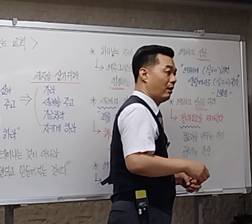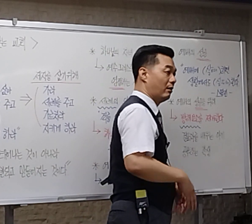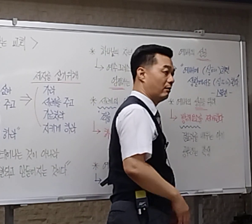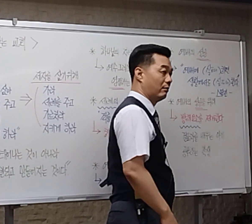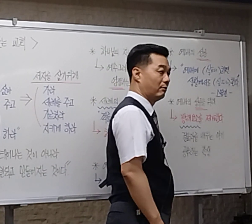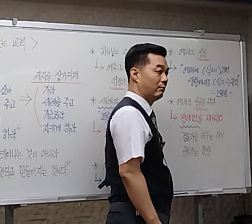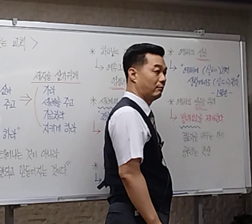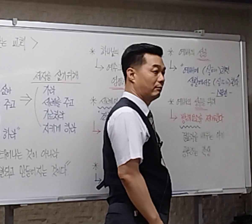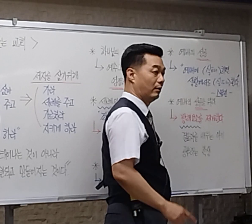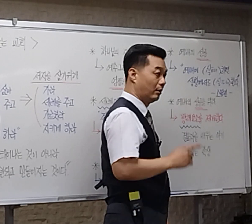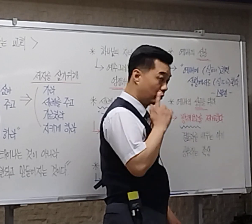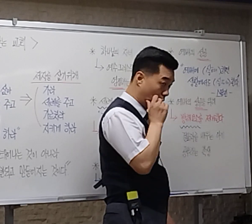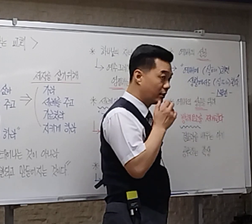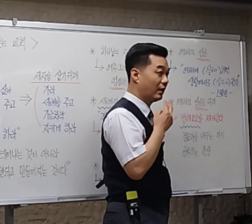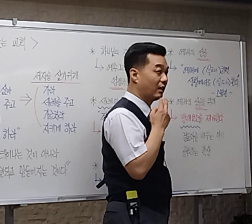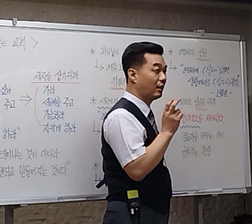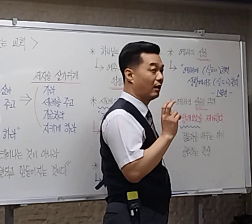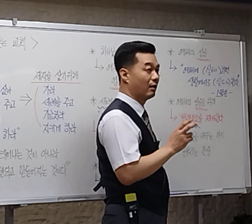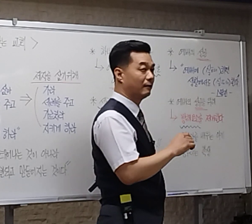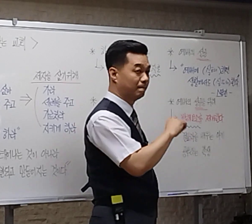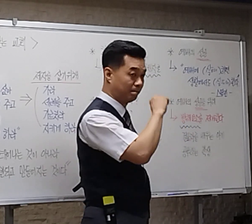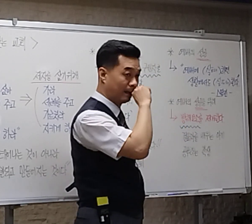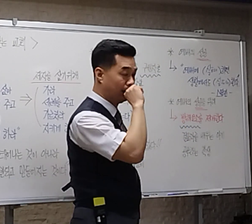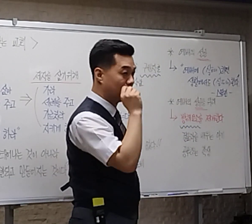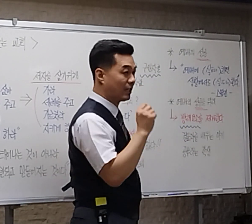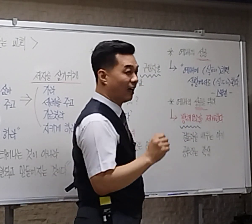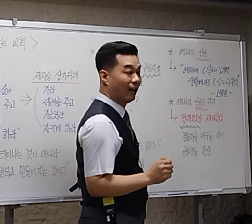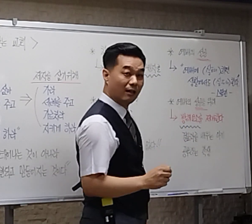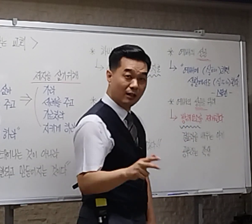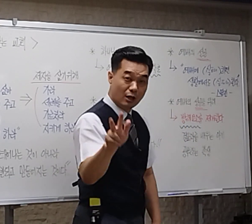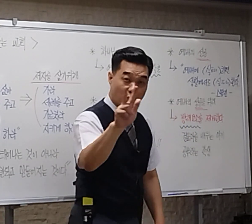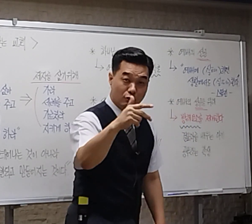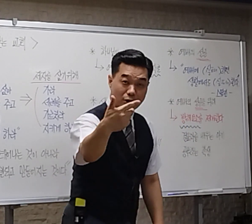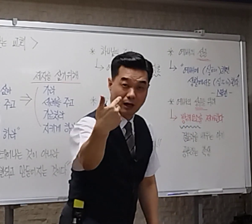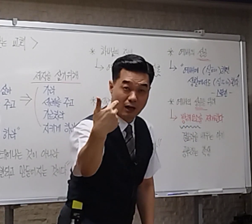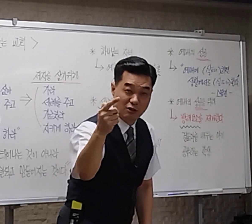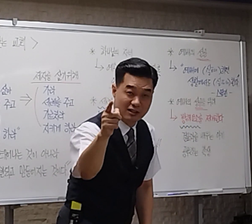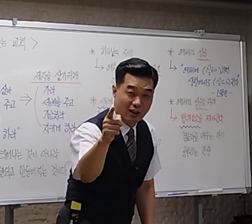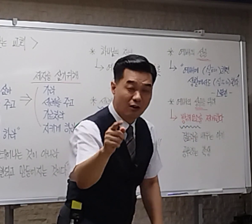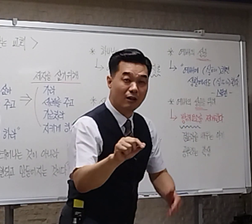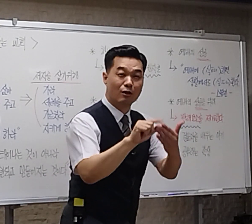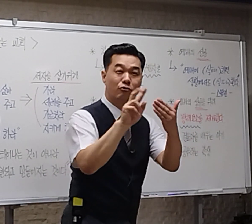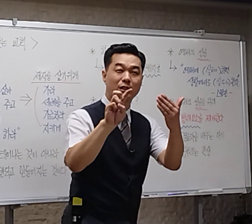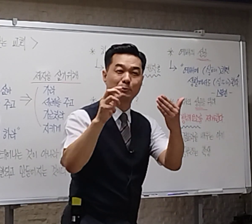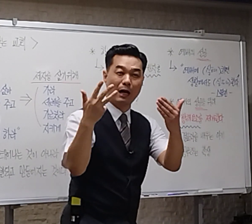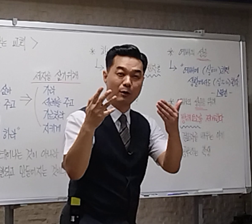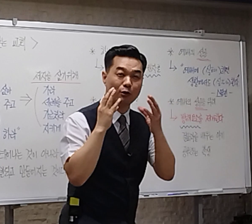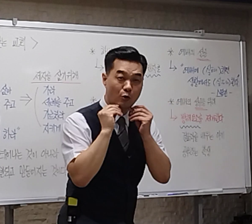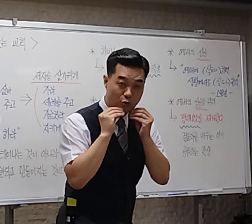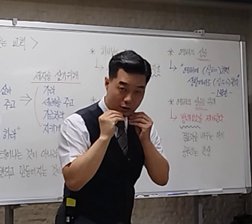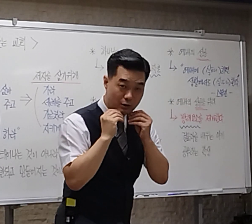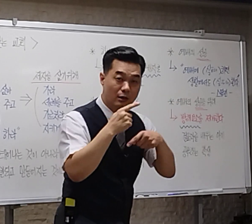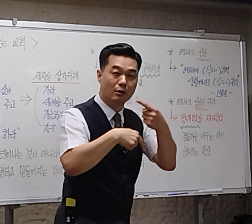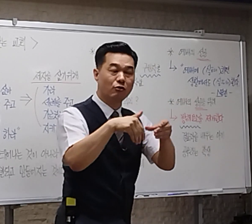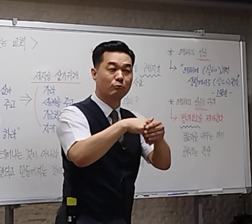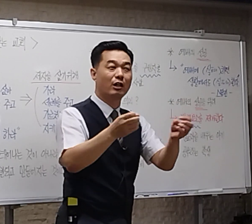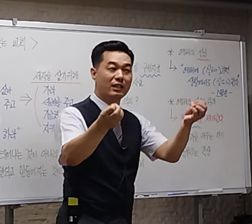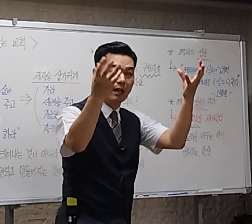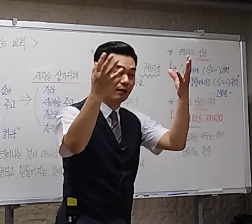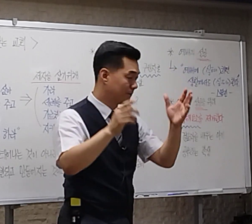배고픈데 졸리진 않겠다. 자, 전국에 나가고 있어요. 9월 24일 토요일은 수어문화재.